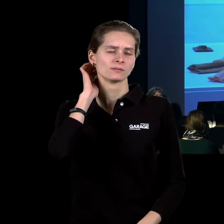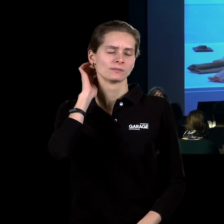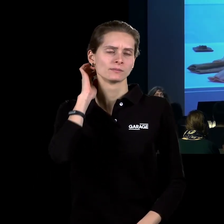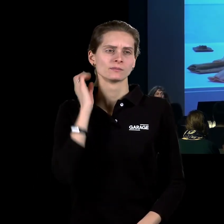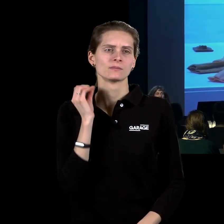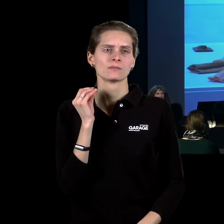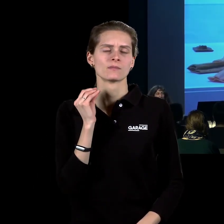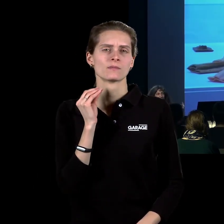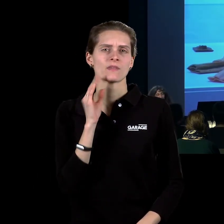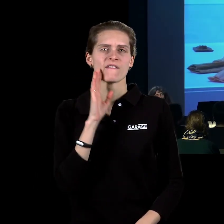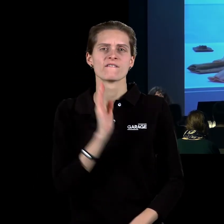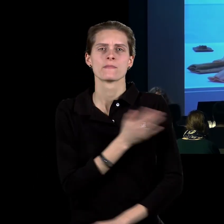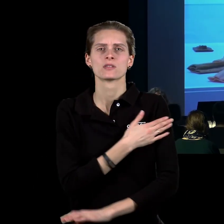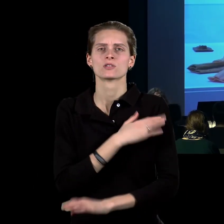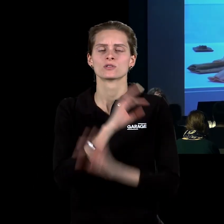феминистической художницы.